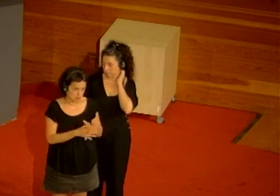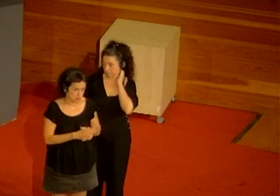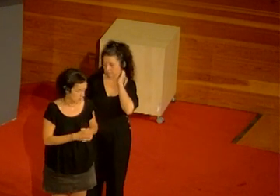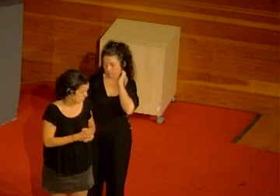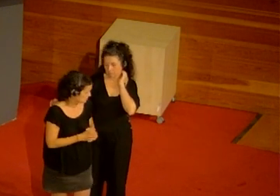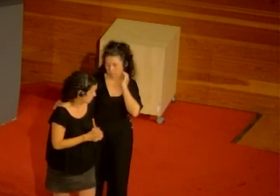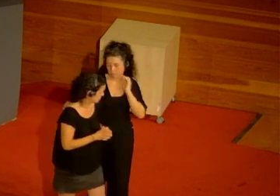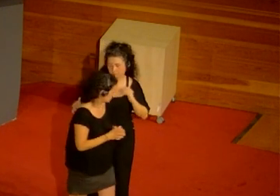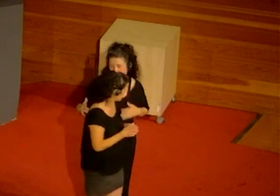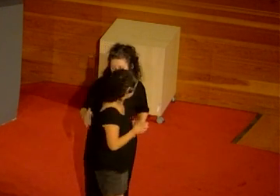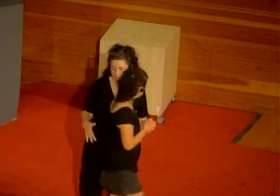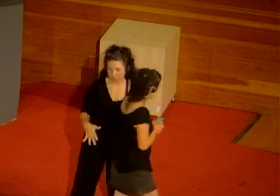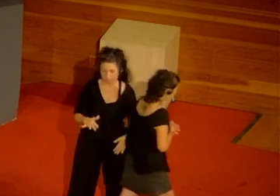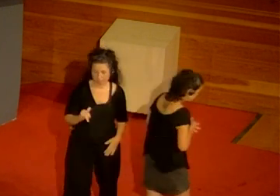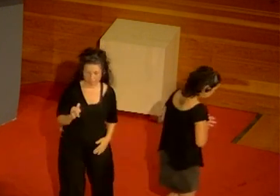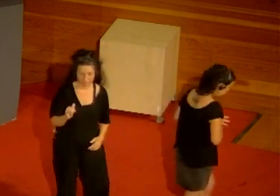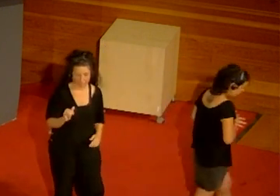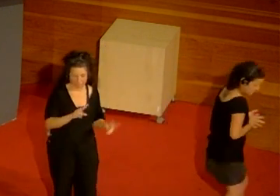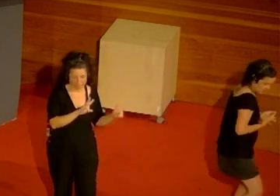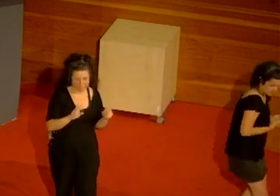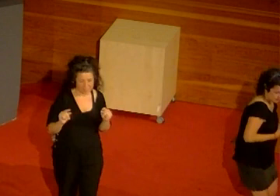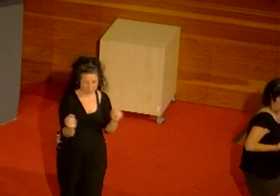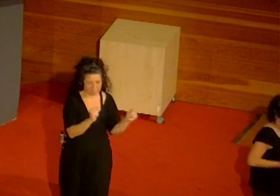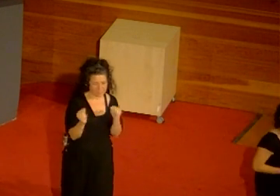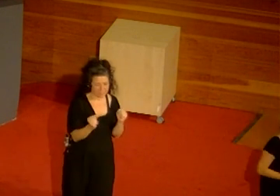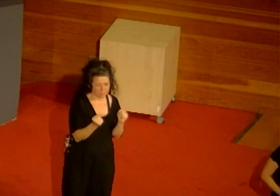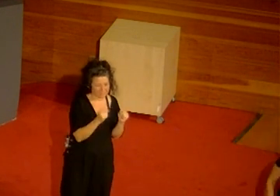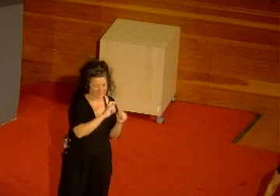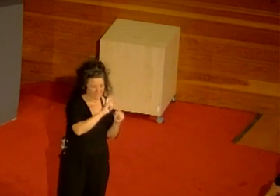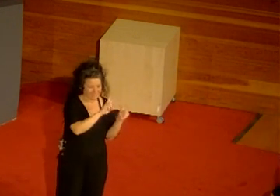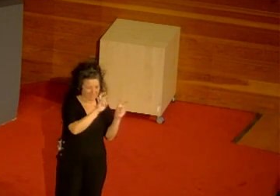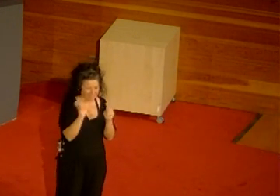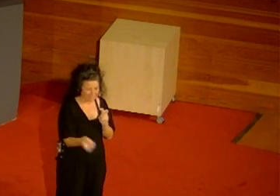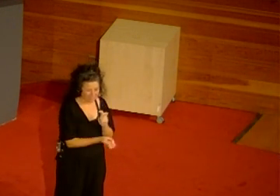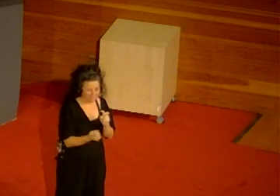¿no? Entonces hay varias cosas ahí que se mezclan y que hacen que, bueno, lo que sí que no hay duda,